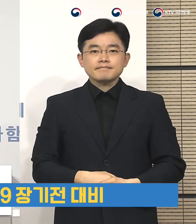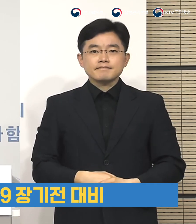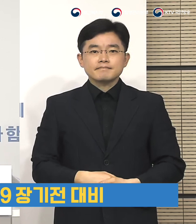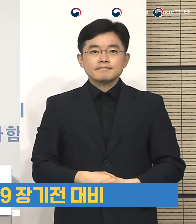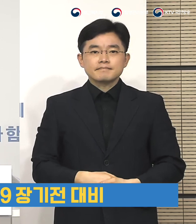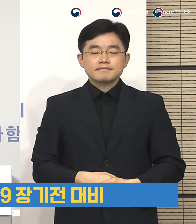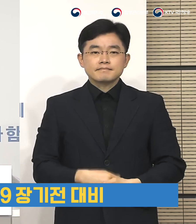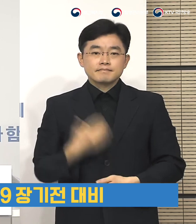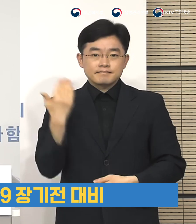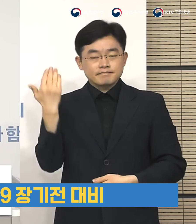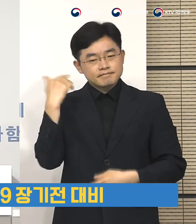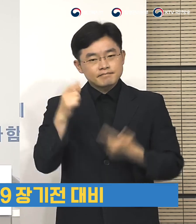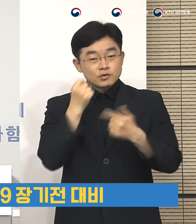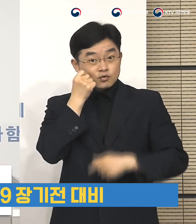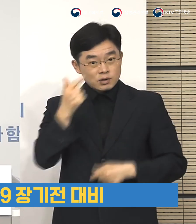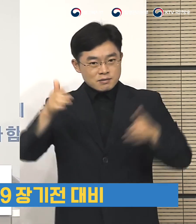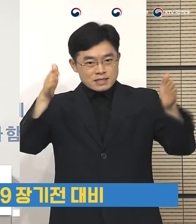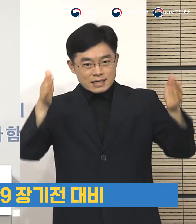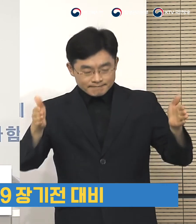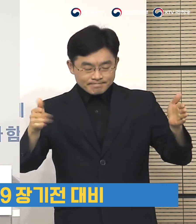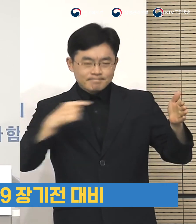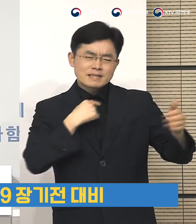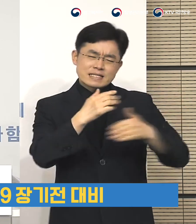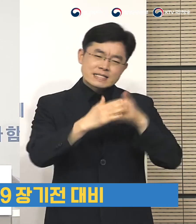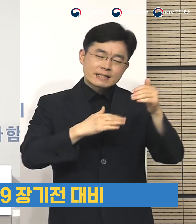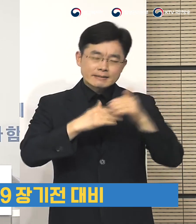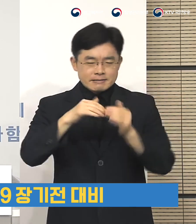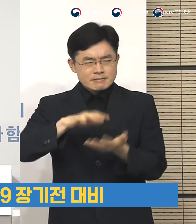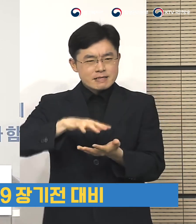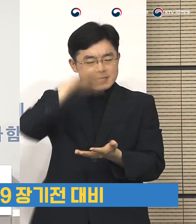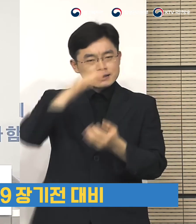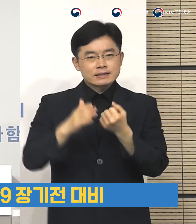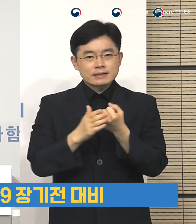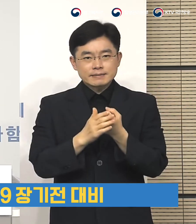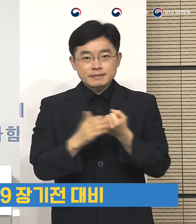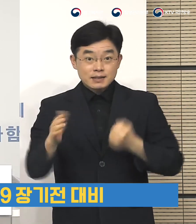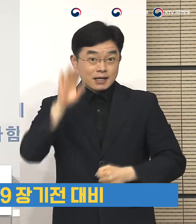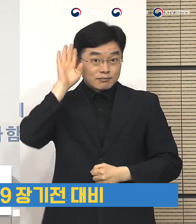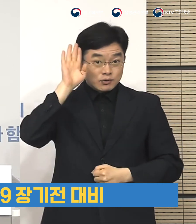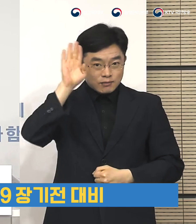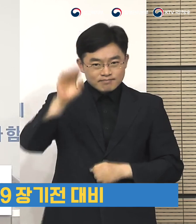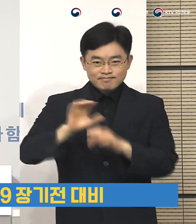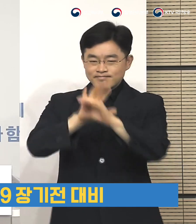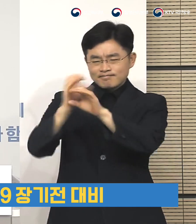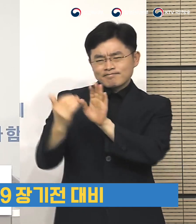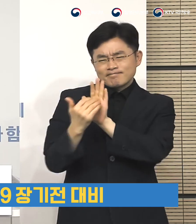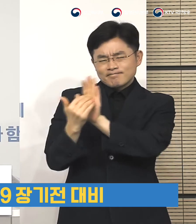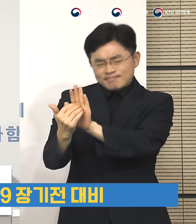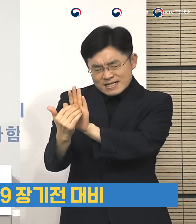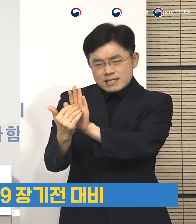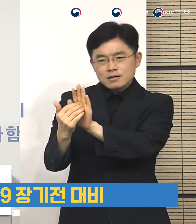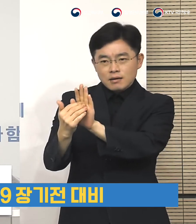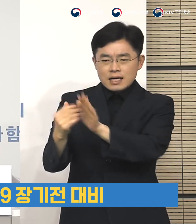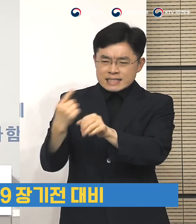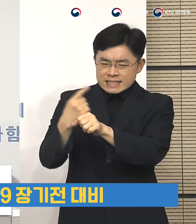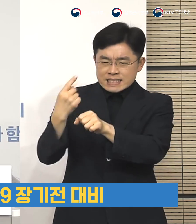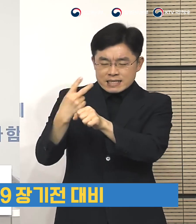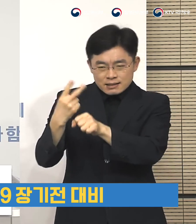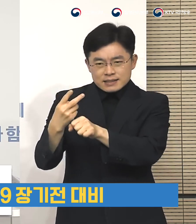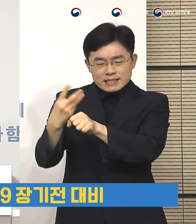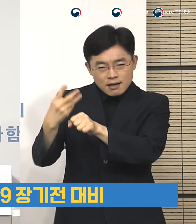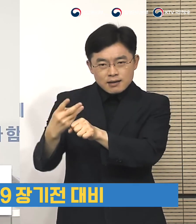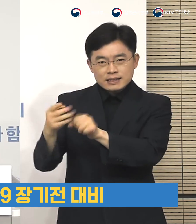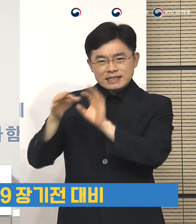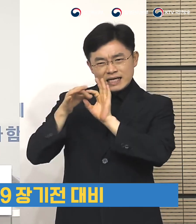이제는 지난 6개월의 경험을 바탕으로 앞으로 예상되는 코로나 바이러스와의 장기전에 충실히 대비하는